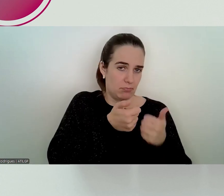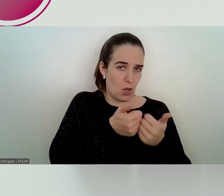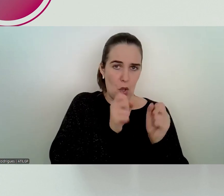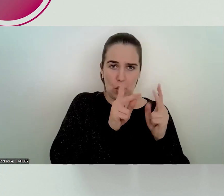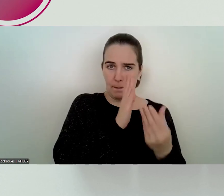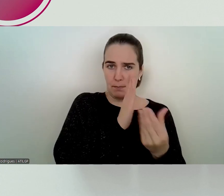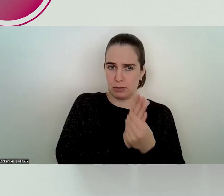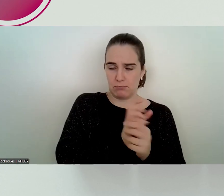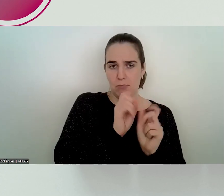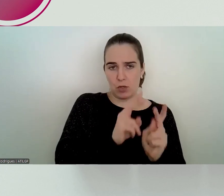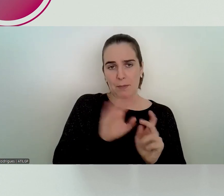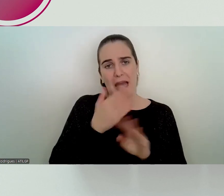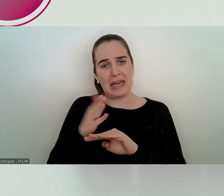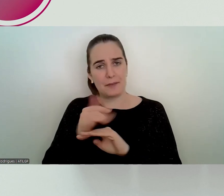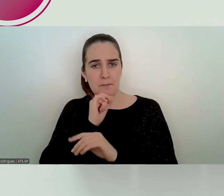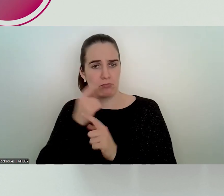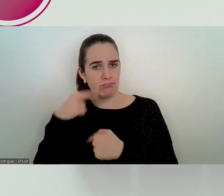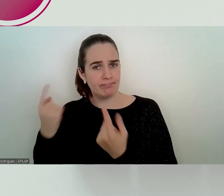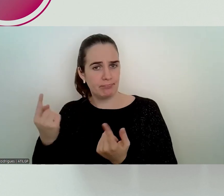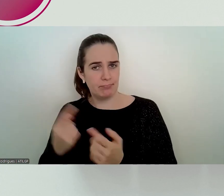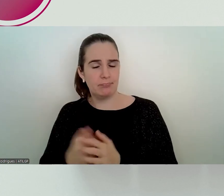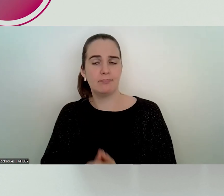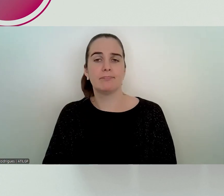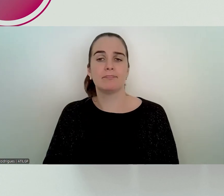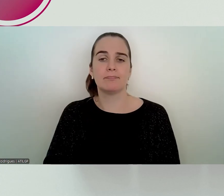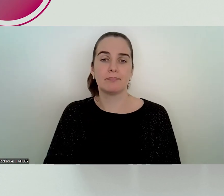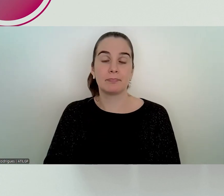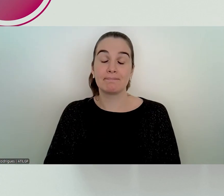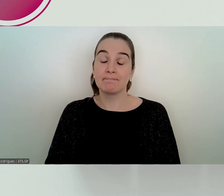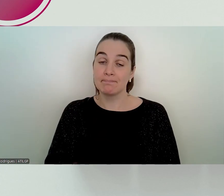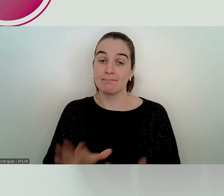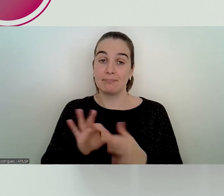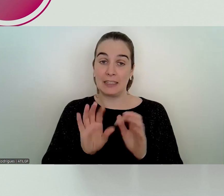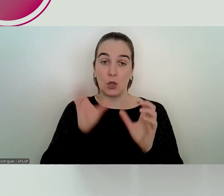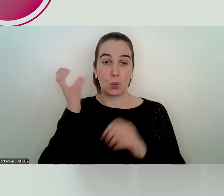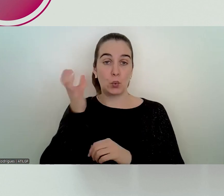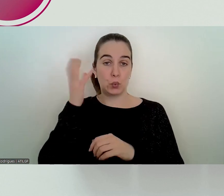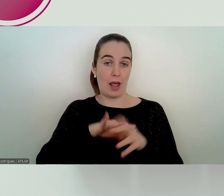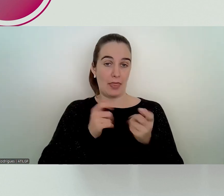processos. Mas acho que em matérias de cultura administrativa,